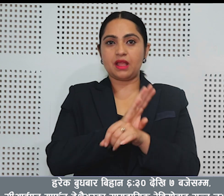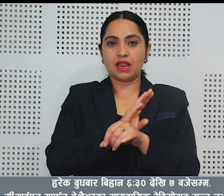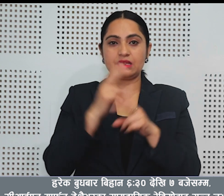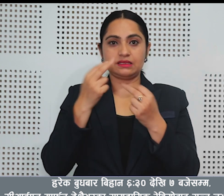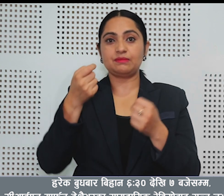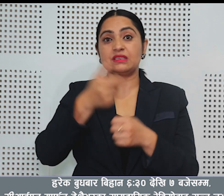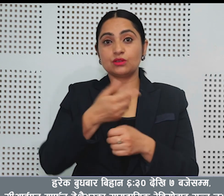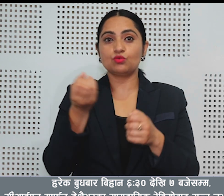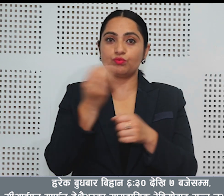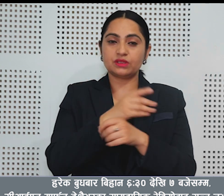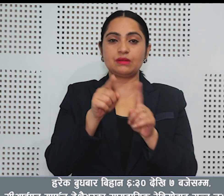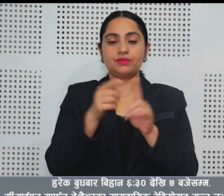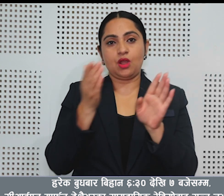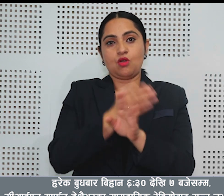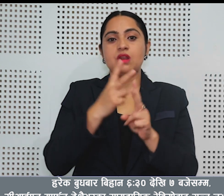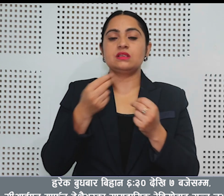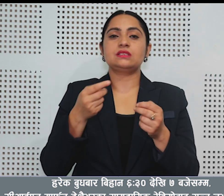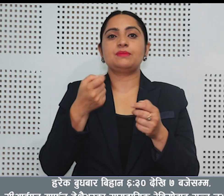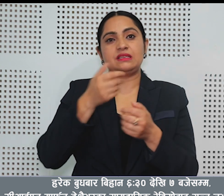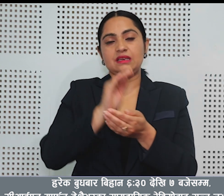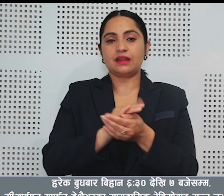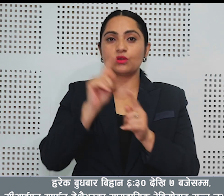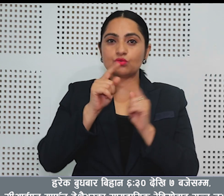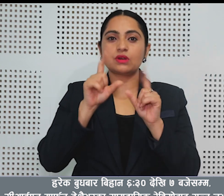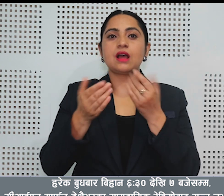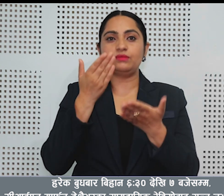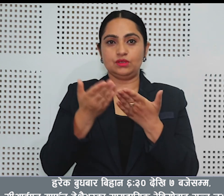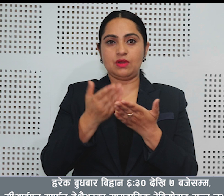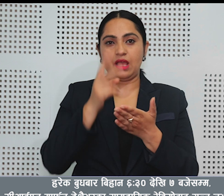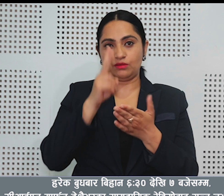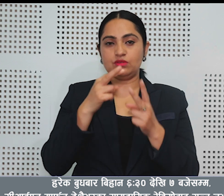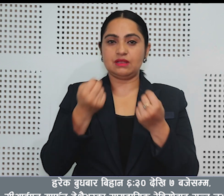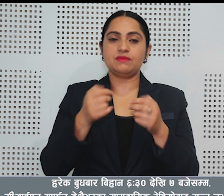हामीले सामान किन्न भन्दा पनि पहिल्यै सामान किनेर के आवश्यक पर्न सक्छ त्यो विपदको समयमा